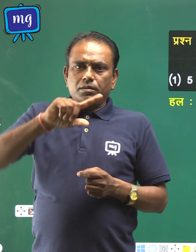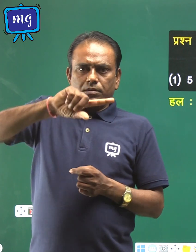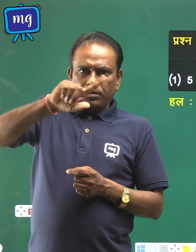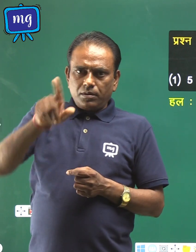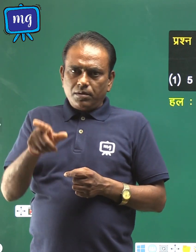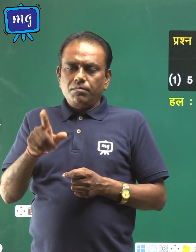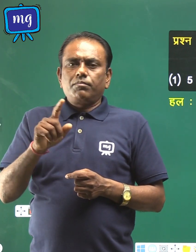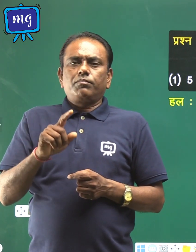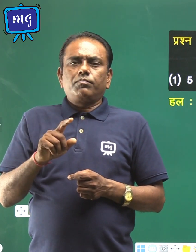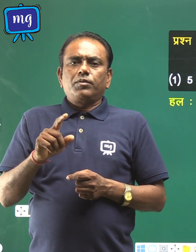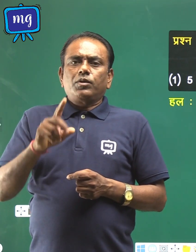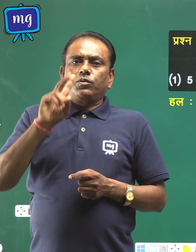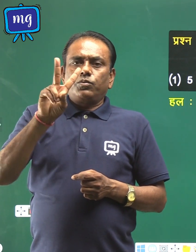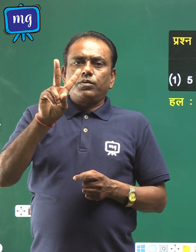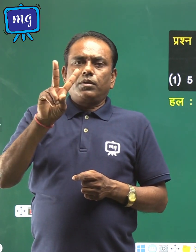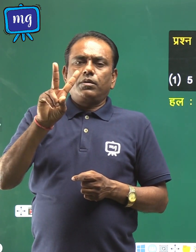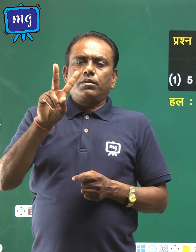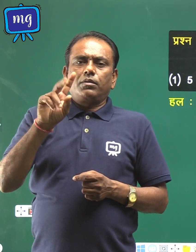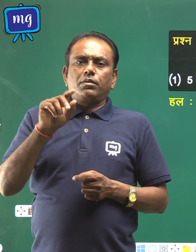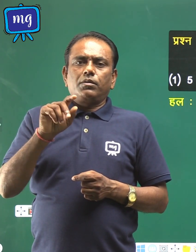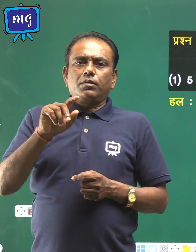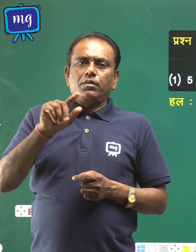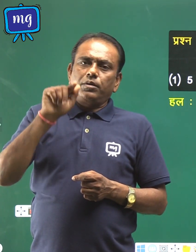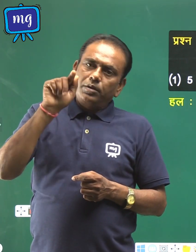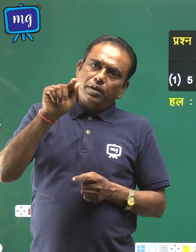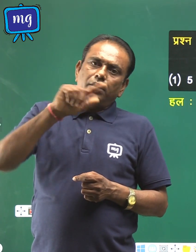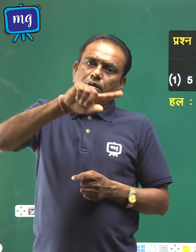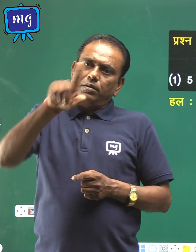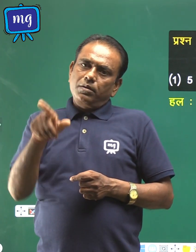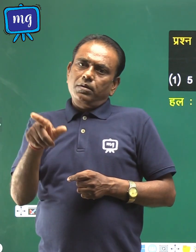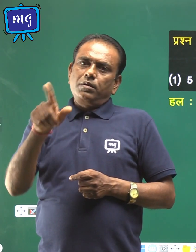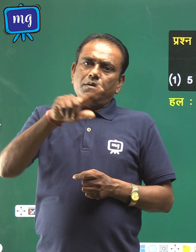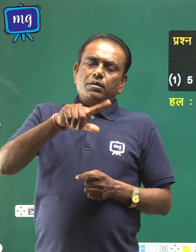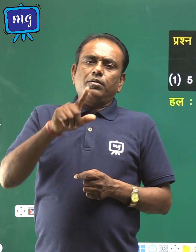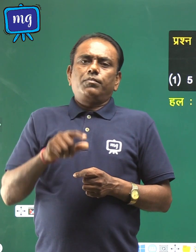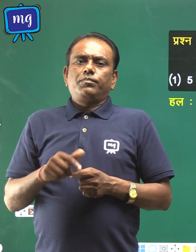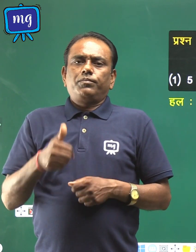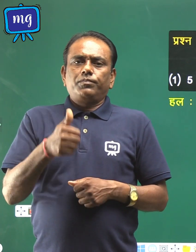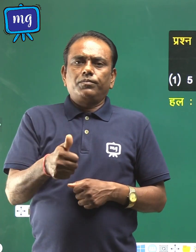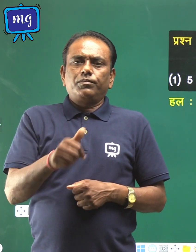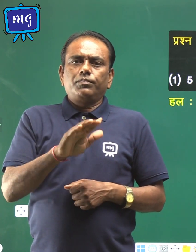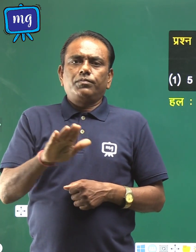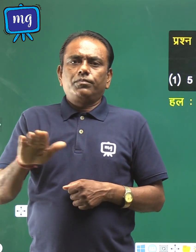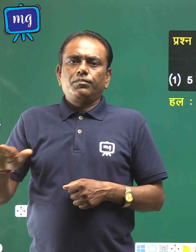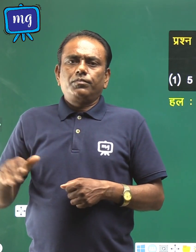दिया, दूसरा चाप ये काट दिया। ठीक है बच्चों,